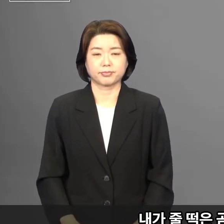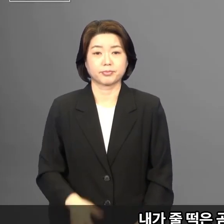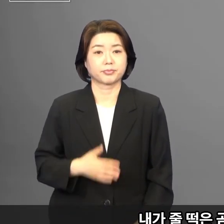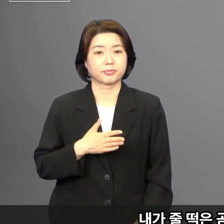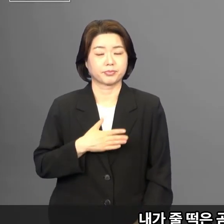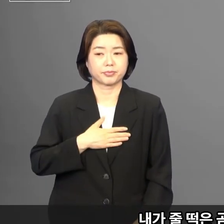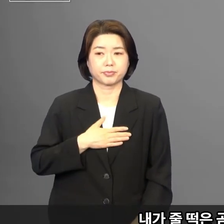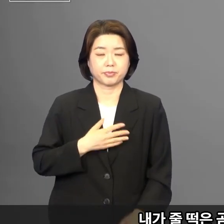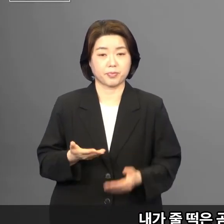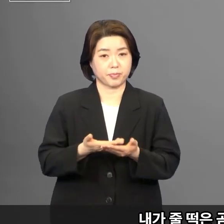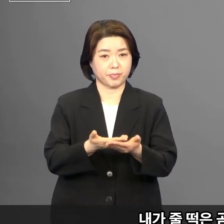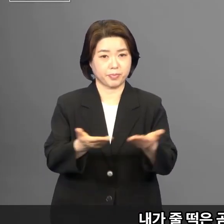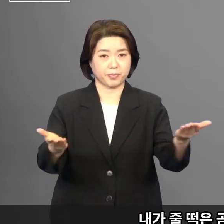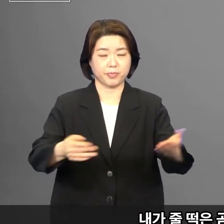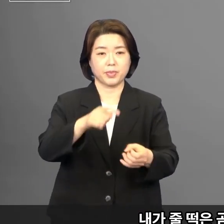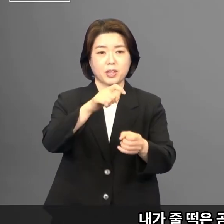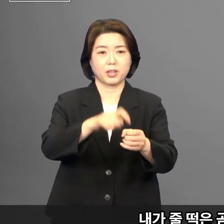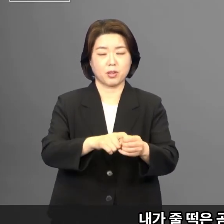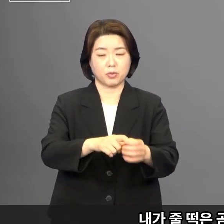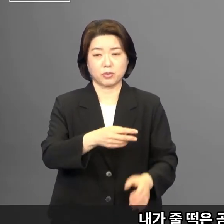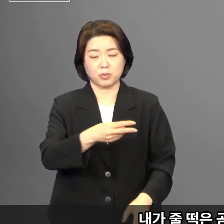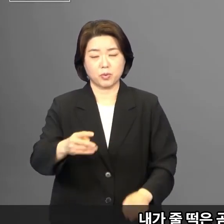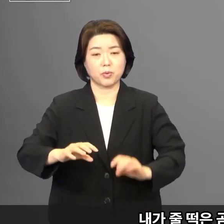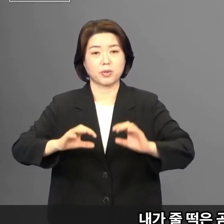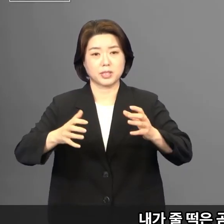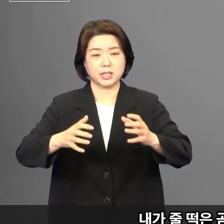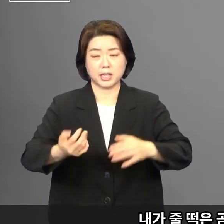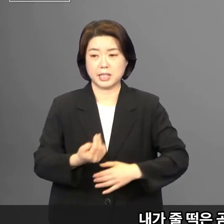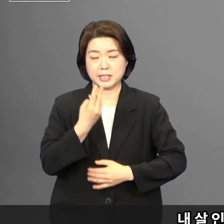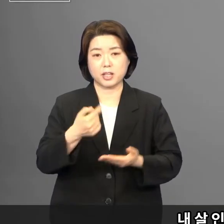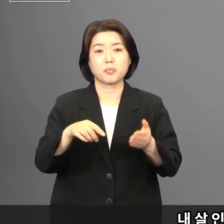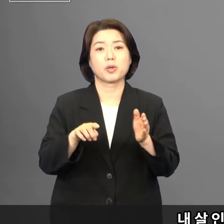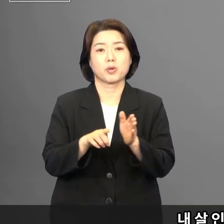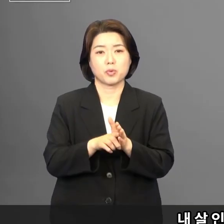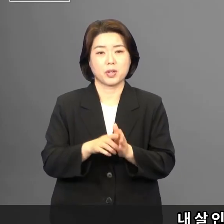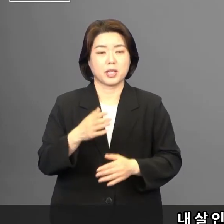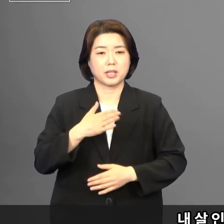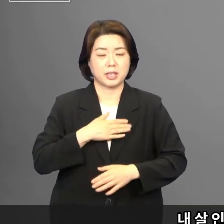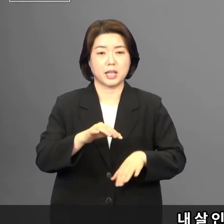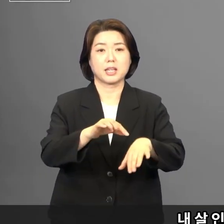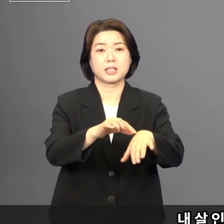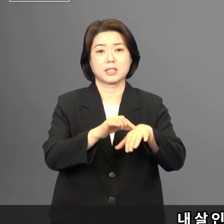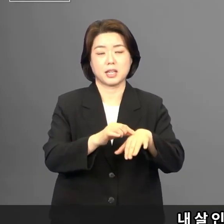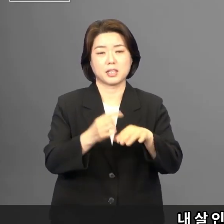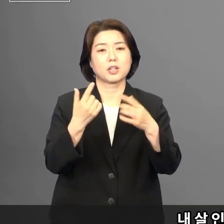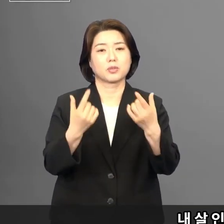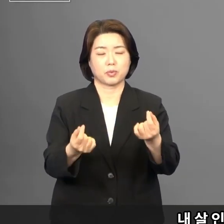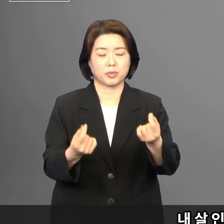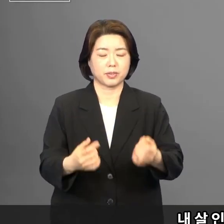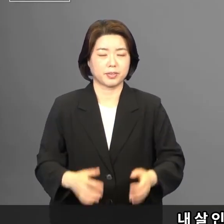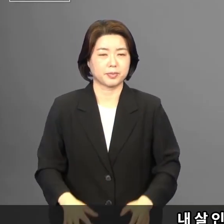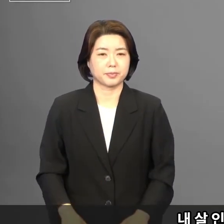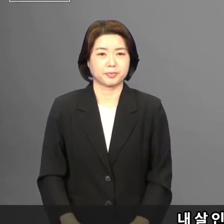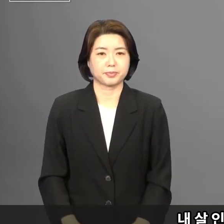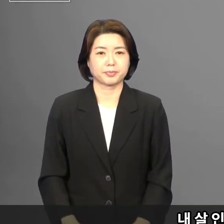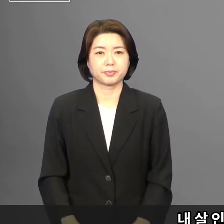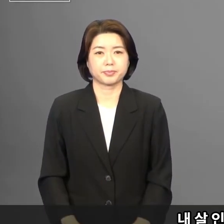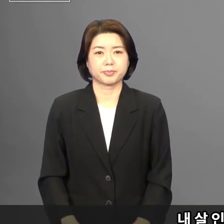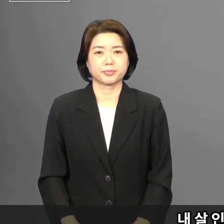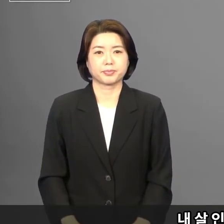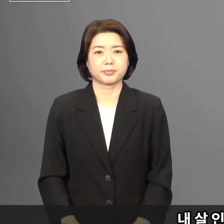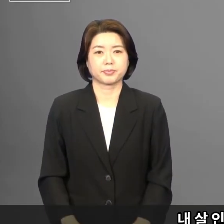내가 줄 떡은 곧 세상의 생명을 위한 내 살이니라 하시니라.